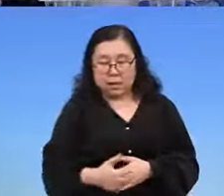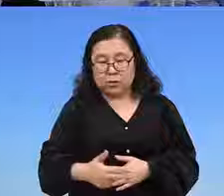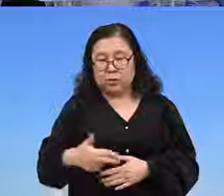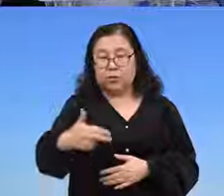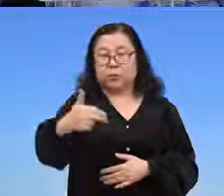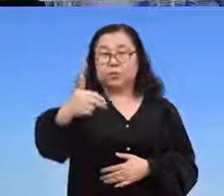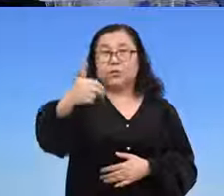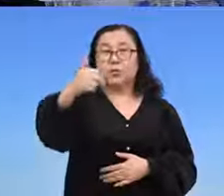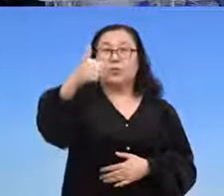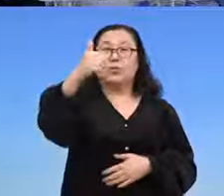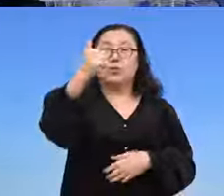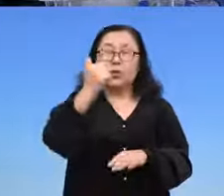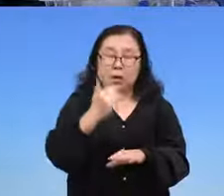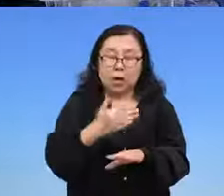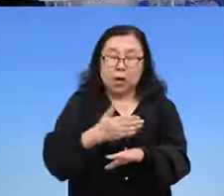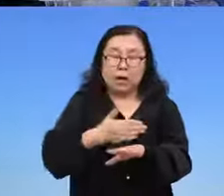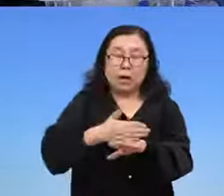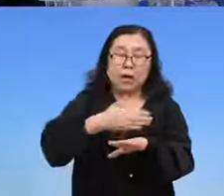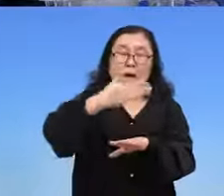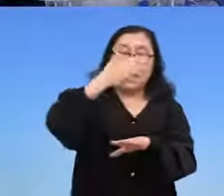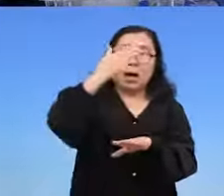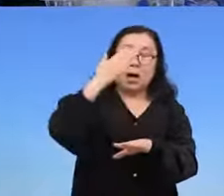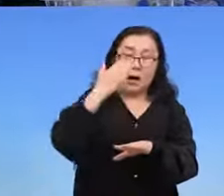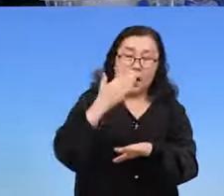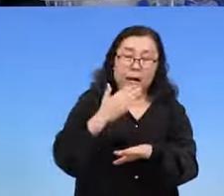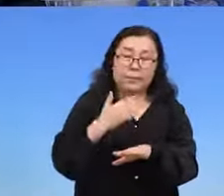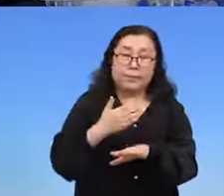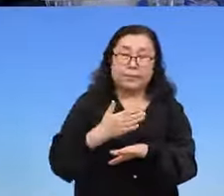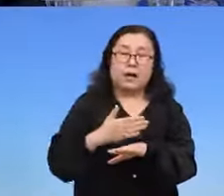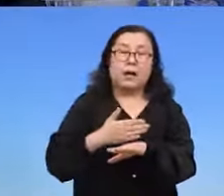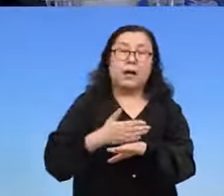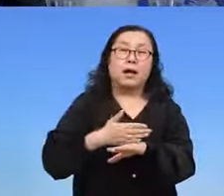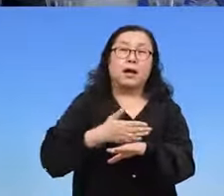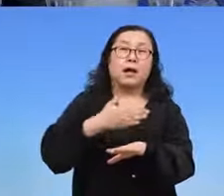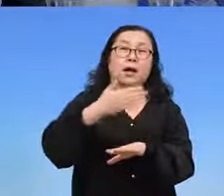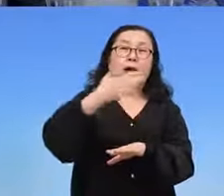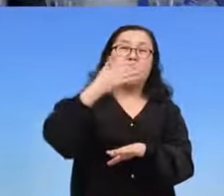그 주님께 감사 또 감사.